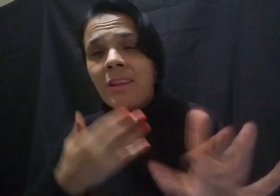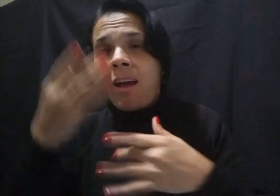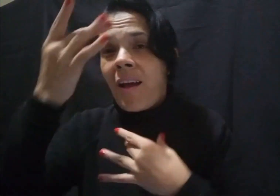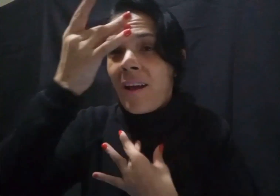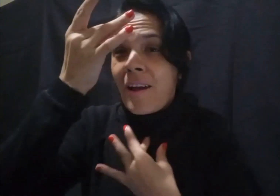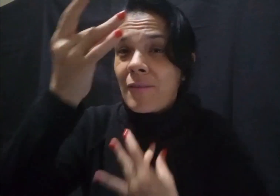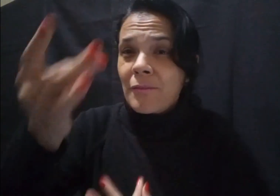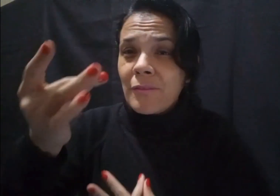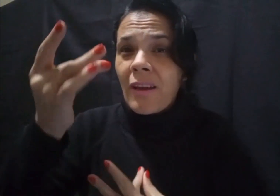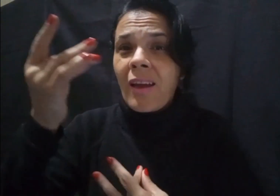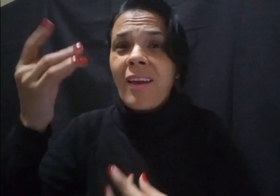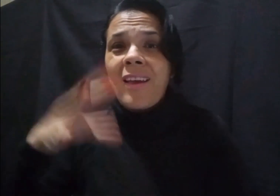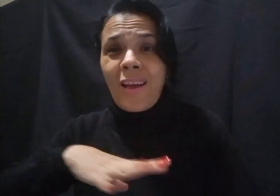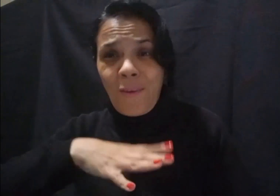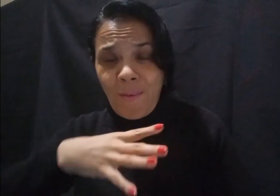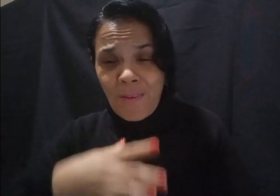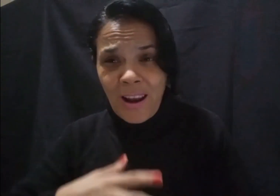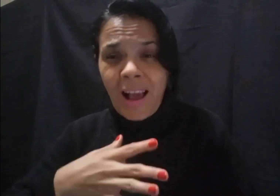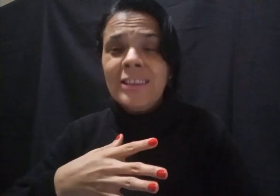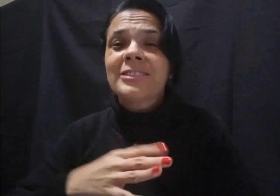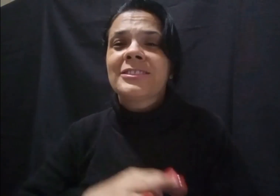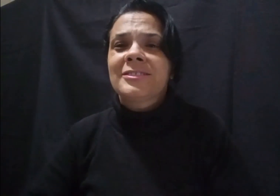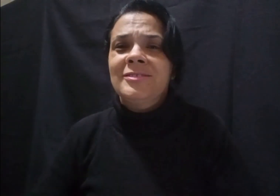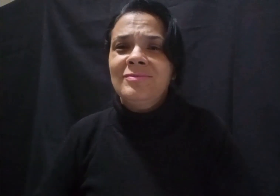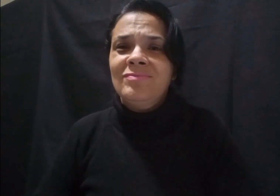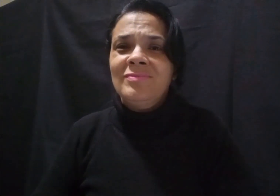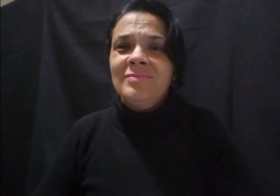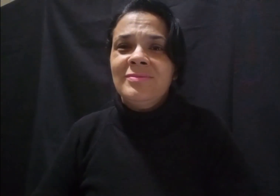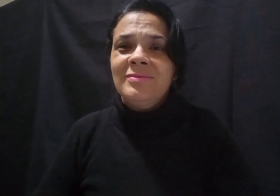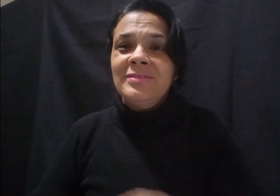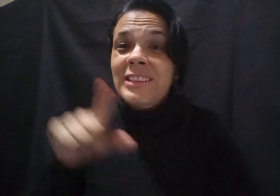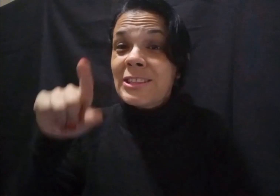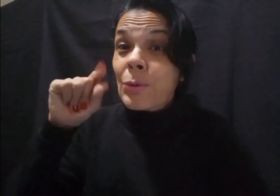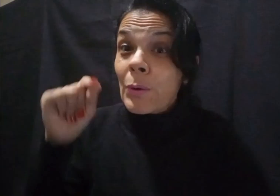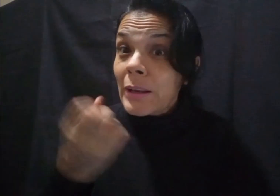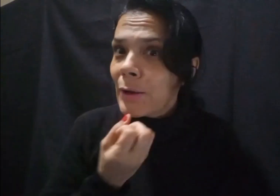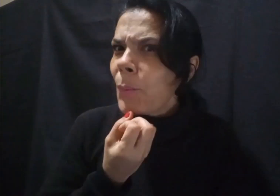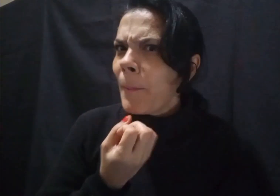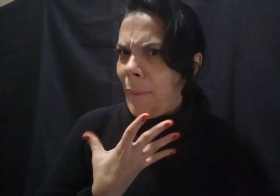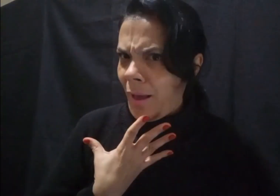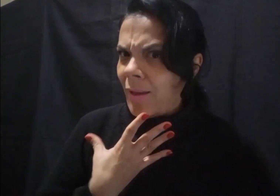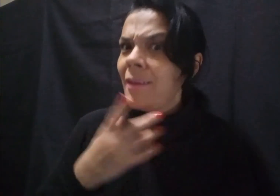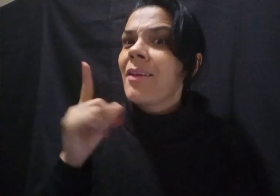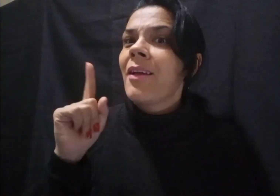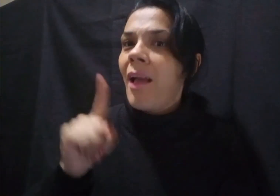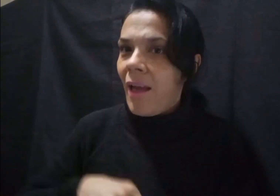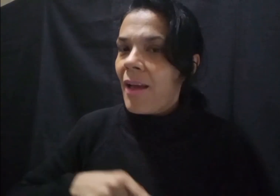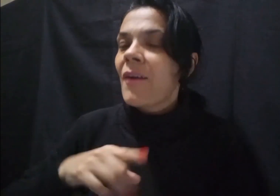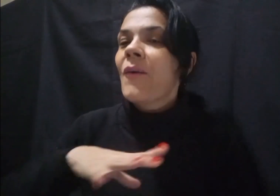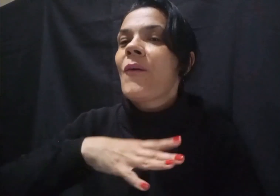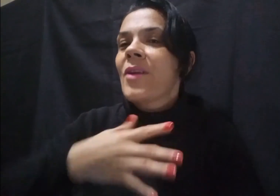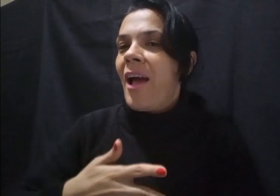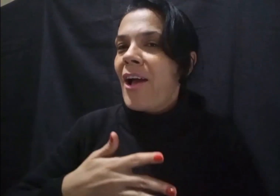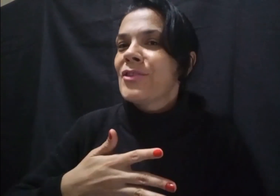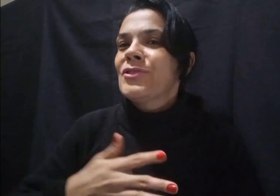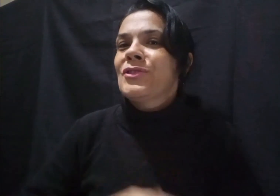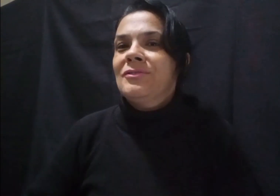fé em meio à dor. É coragem escolher o bem, mesmo quando ninguém